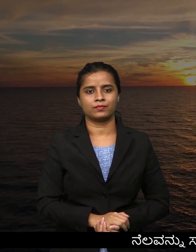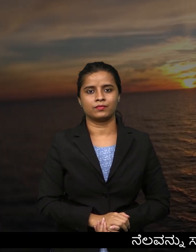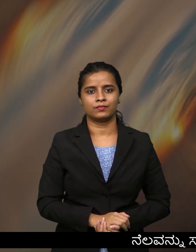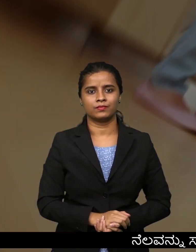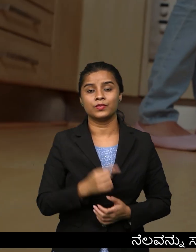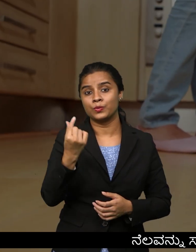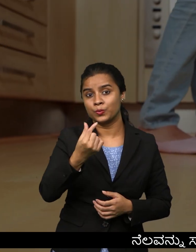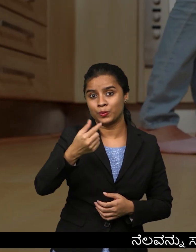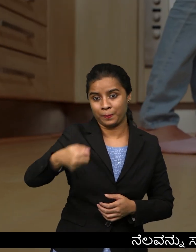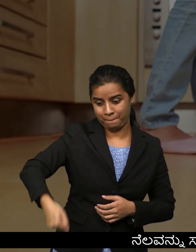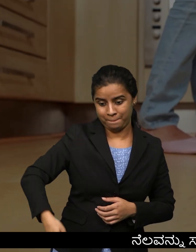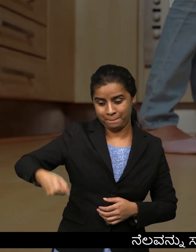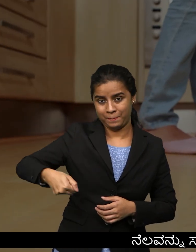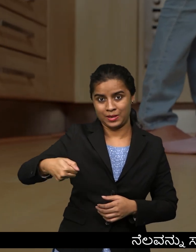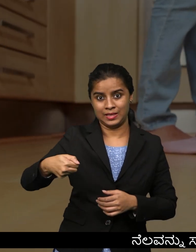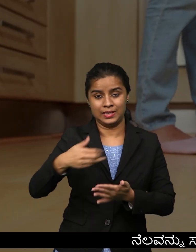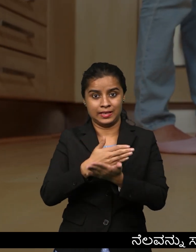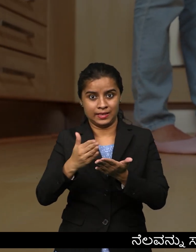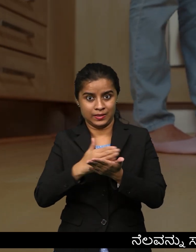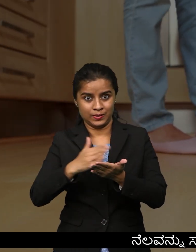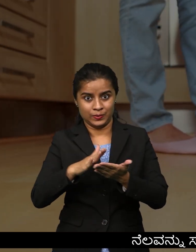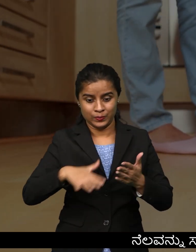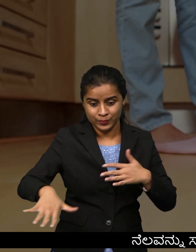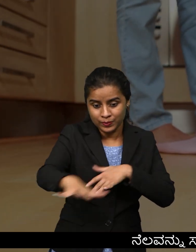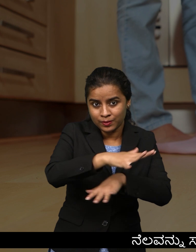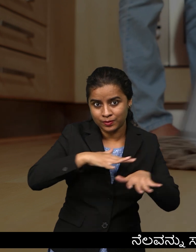ನೆಲವನ್ನು ಸ್ವಚ್ಛಗೊಳಿಸಲು ಬಕೆಟ್ ಬಳಸಿ.